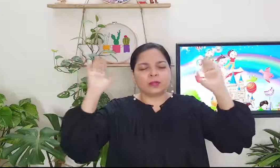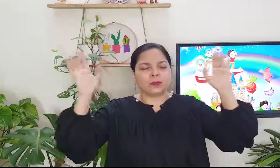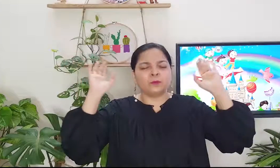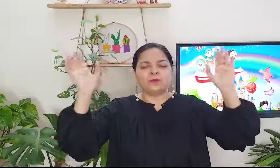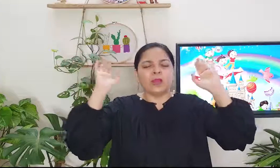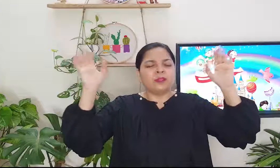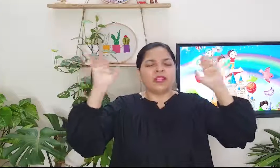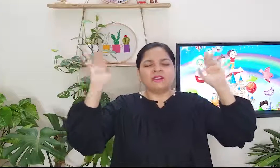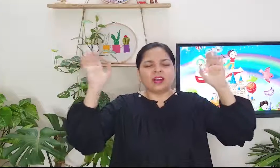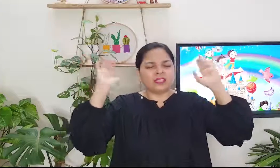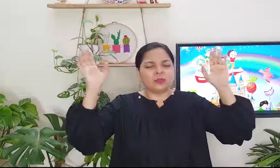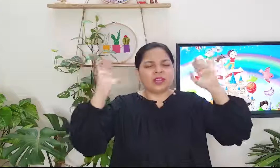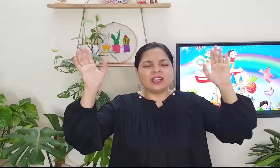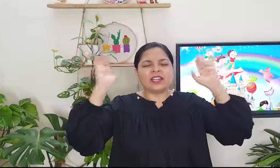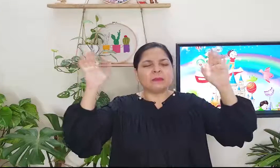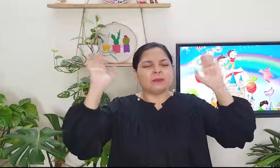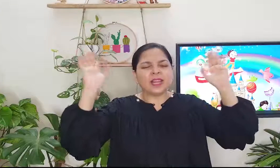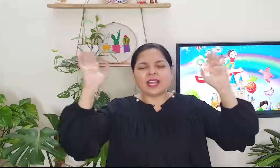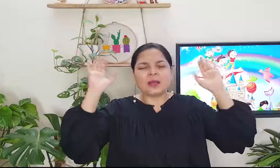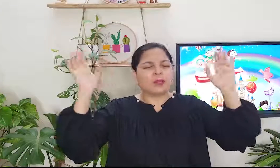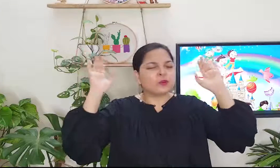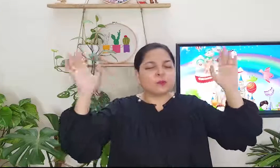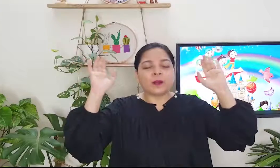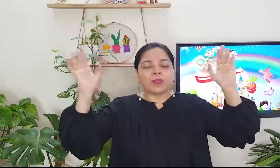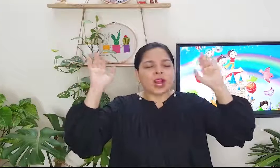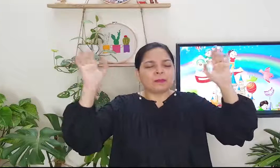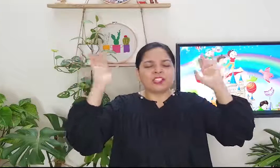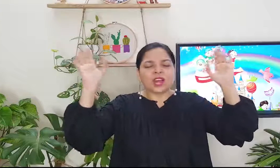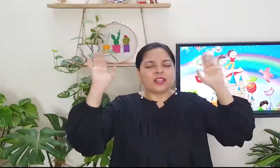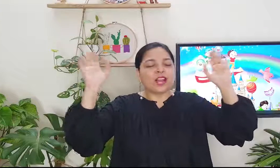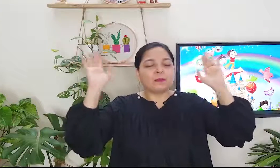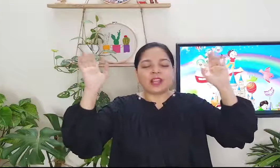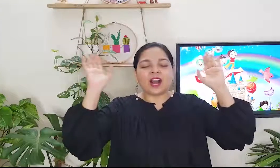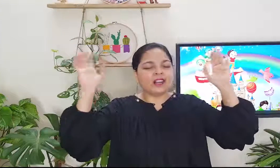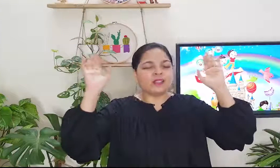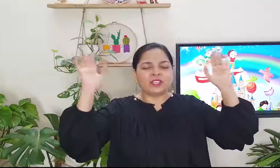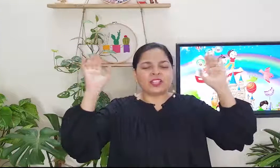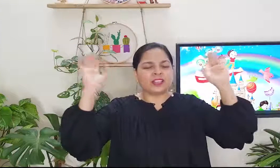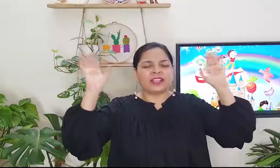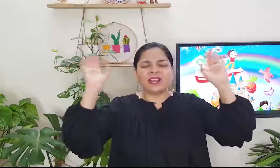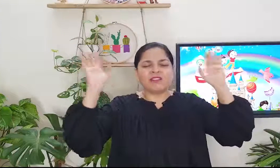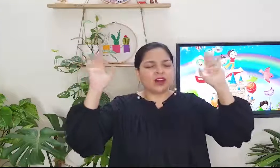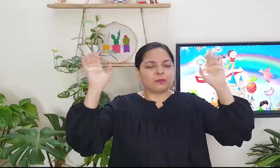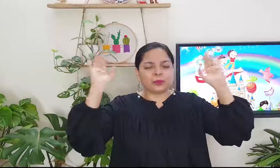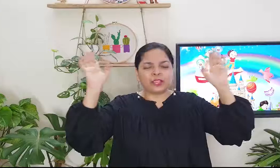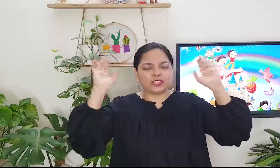সুরক্ষিত প্রভু। ধন্যবাদ প্রভু, এরা প্রতিদিন আপনার ভালোতে আর শান্তিতে আনন্দেতে চলে প্রভু। ধন্যবাদ প্রভু, ধন্যবাদ। এই